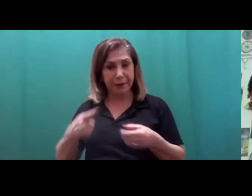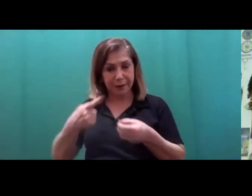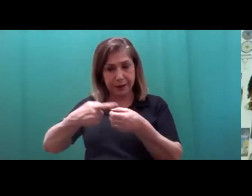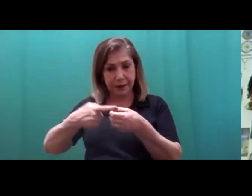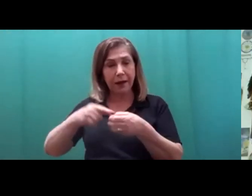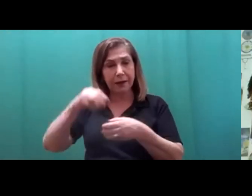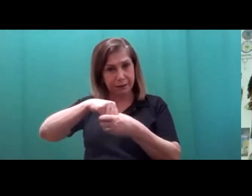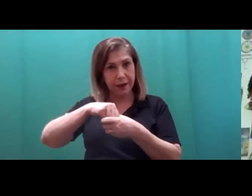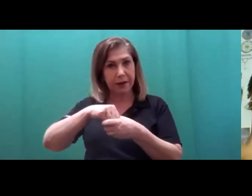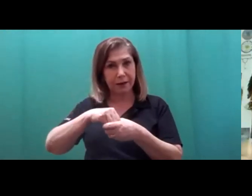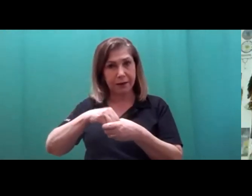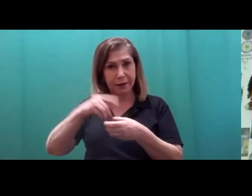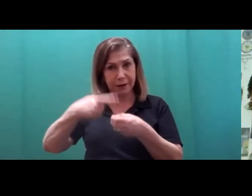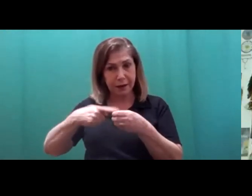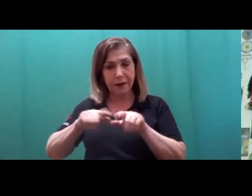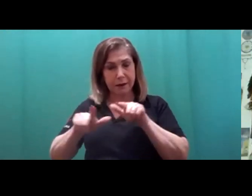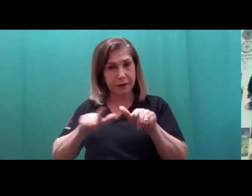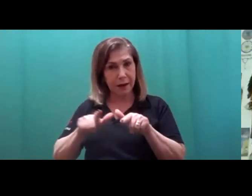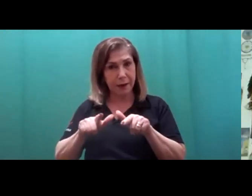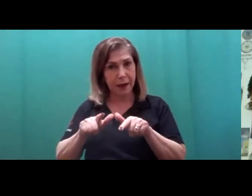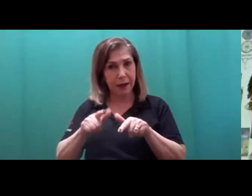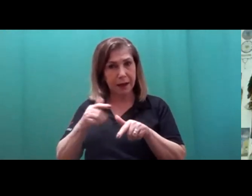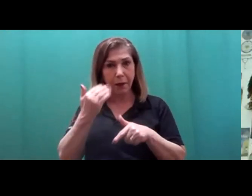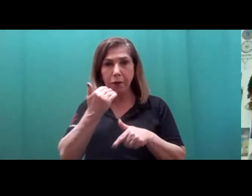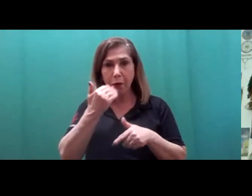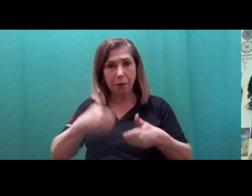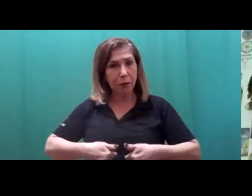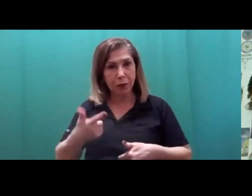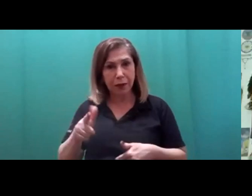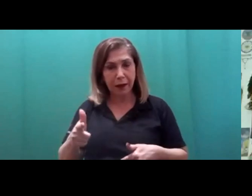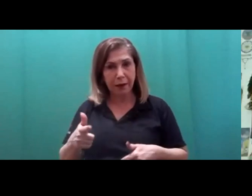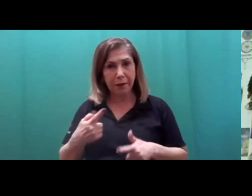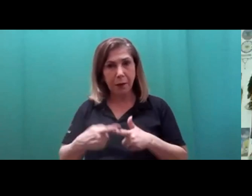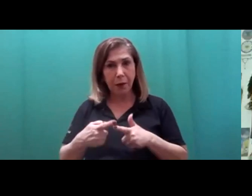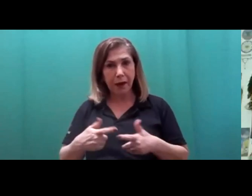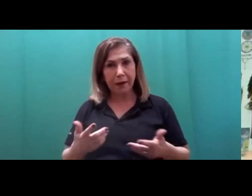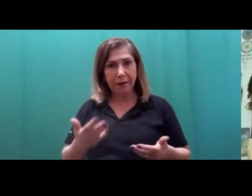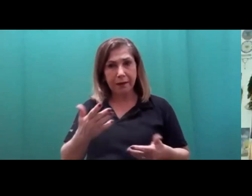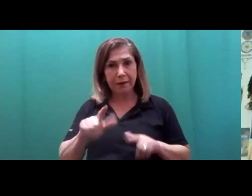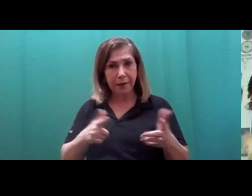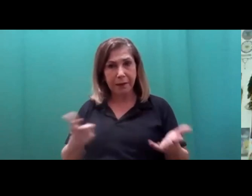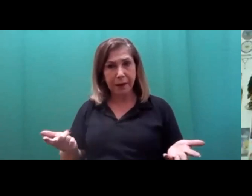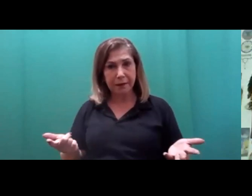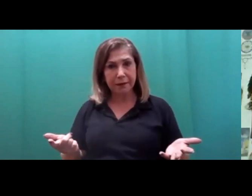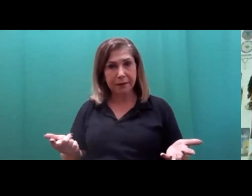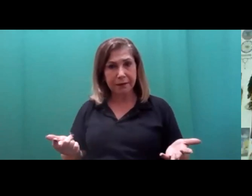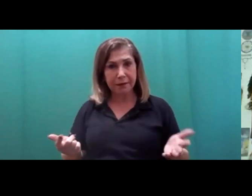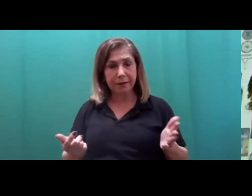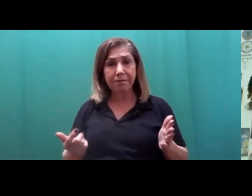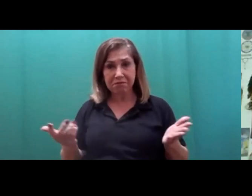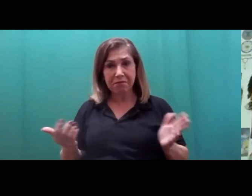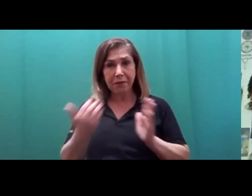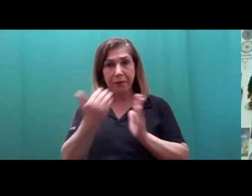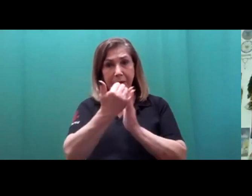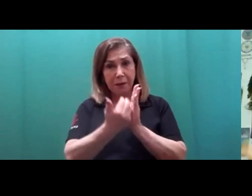cidade, principalmente na cidade, trabalham e não conseguem comer, porque as pessoas trabalham, elas não conseguem comer. isso é um processo que vamos